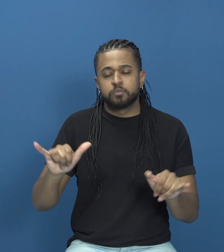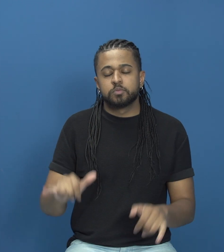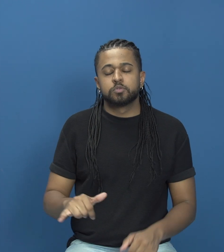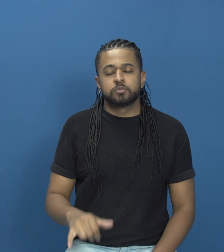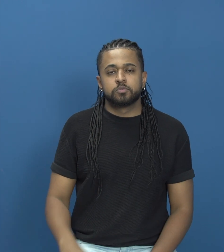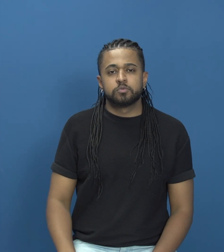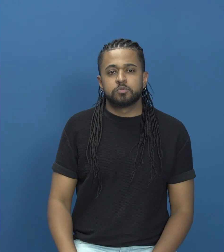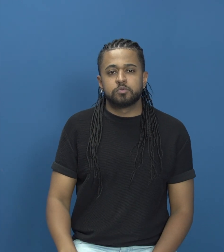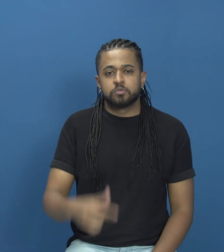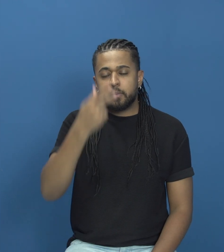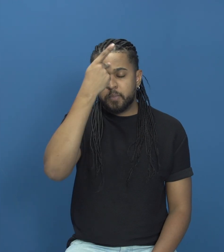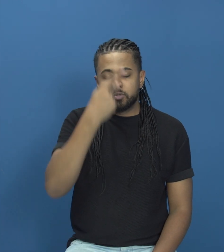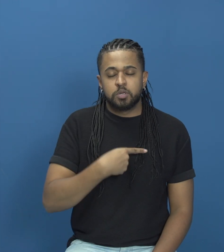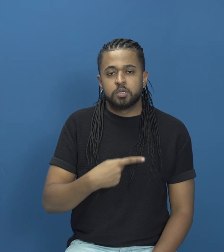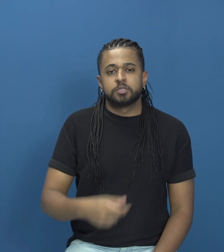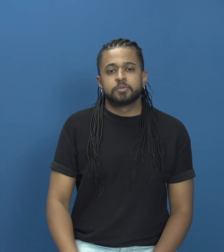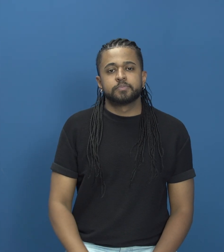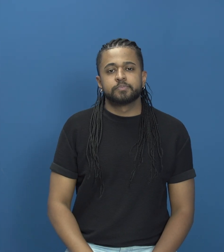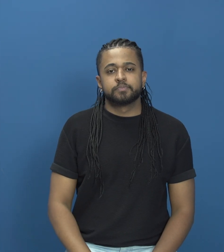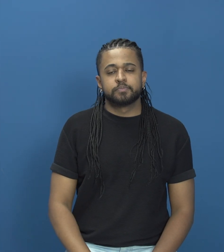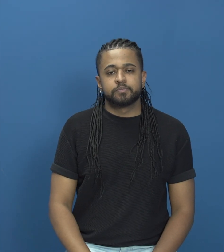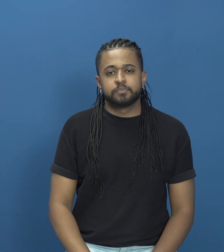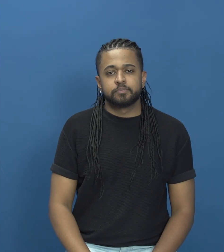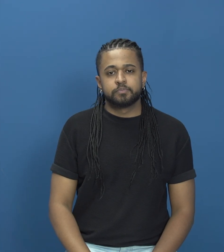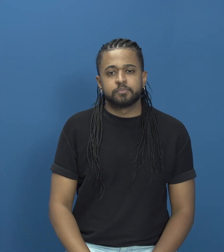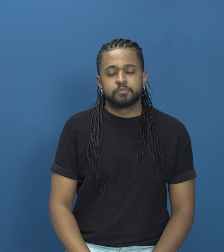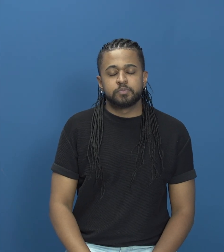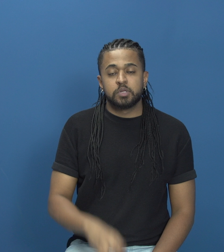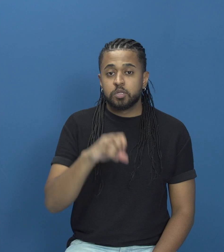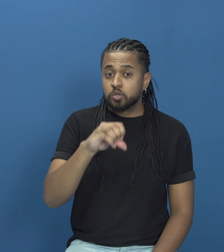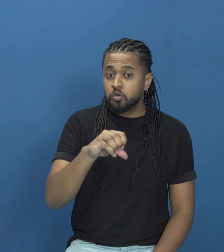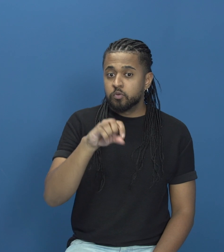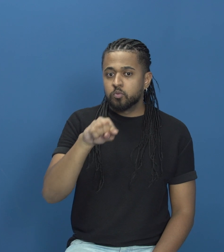Pessoais, LGPD, fecha parênteses.